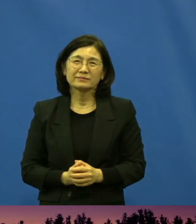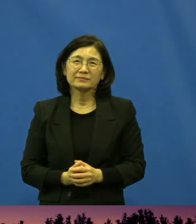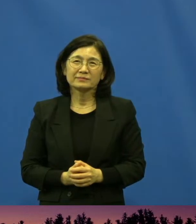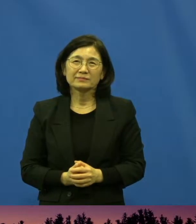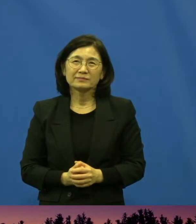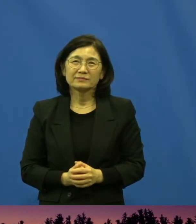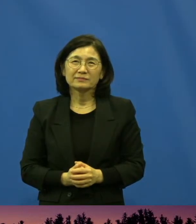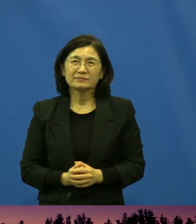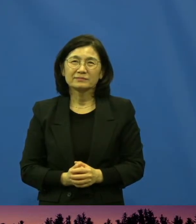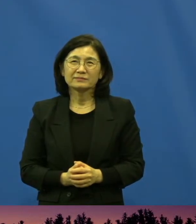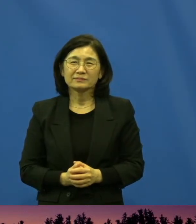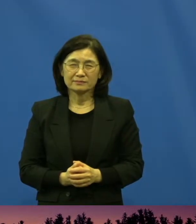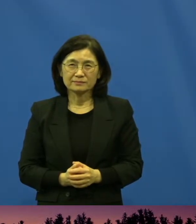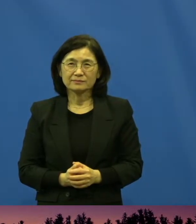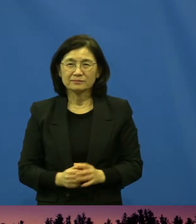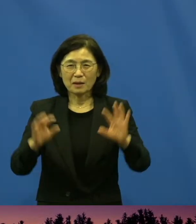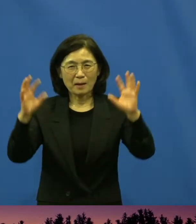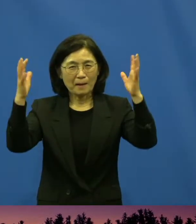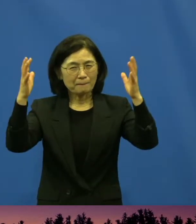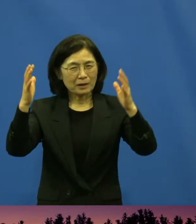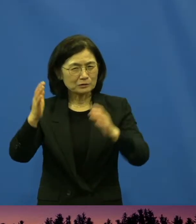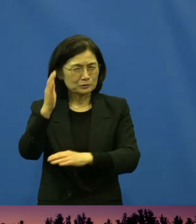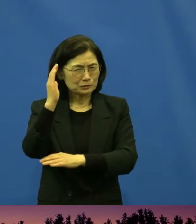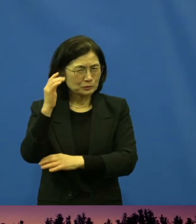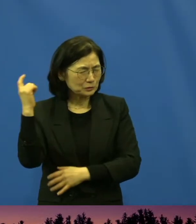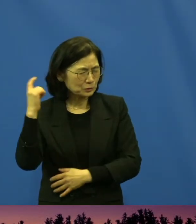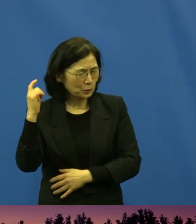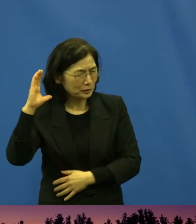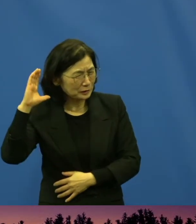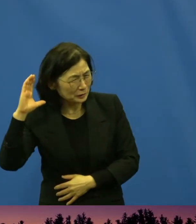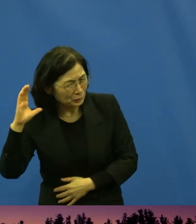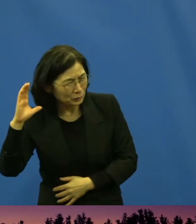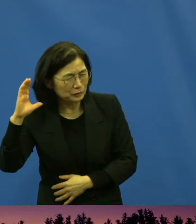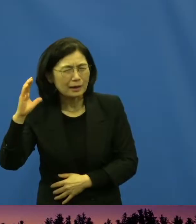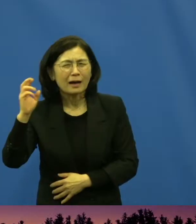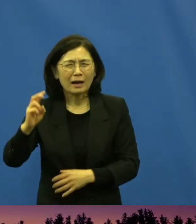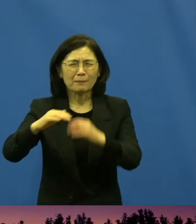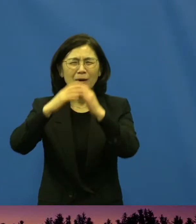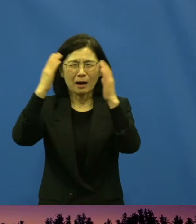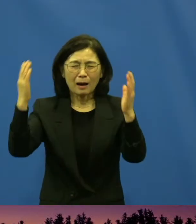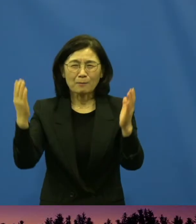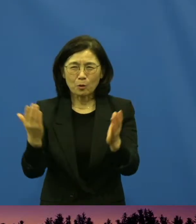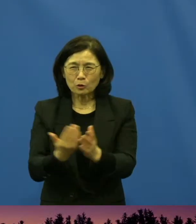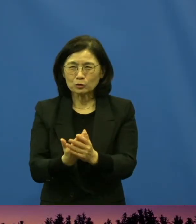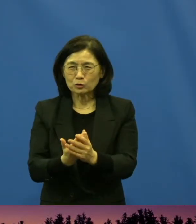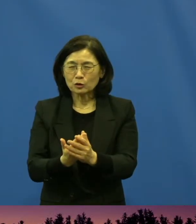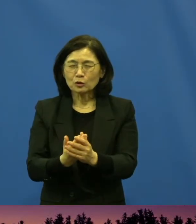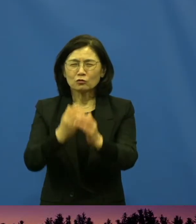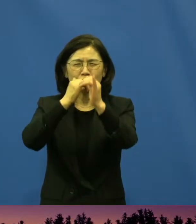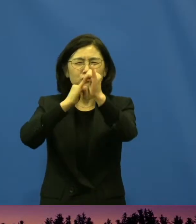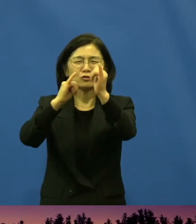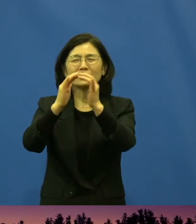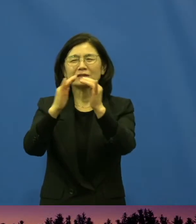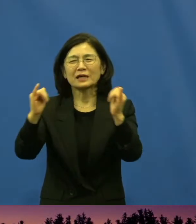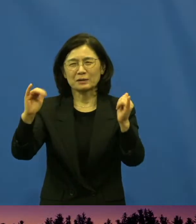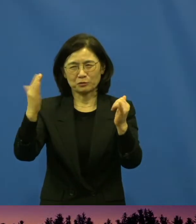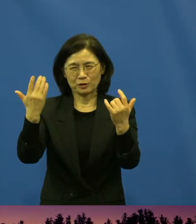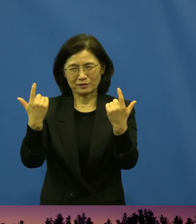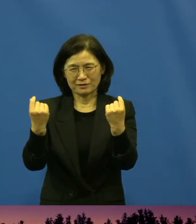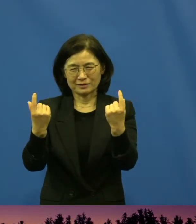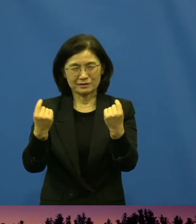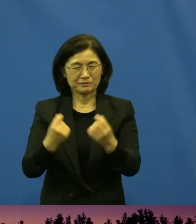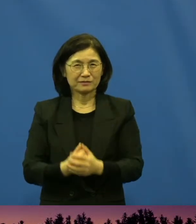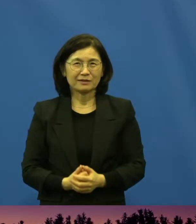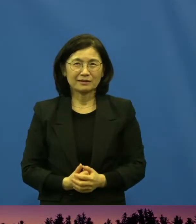이 박수 보니까 될 것 같아요. 그래서 미리 사인도 좀 받아 놓으시고, 미리 나중에 만나기 힘든 분들이 여기 다